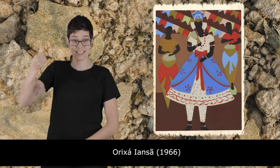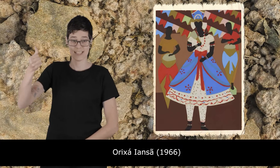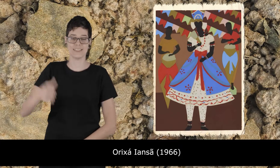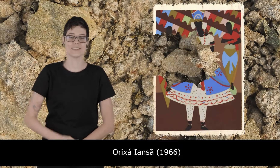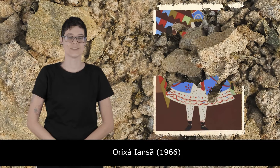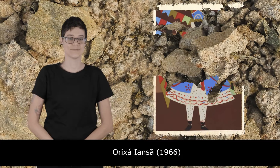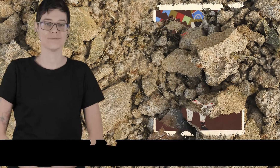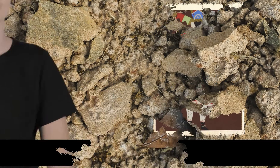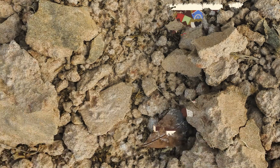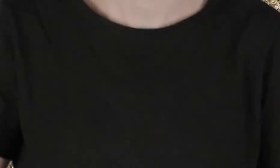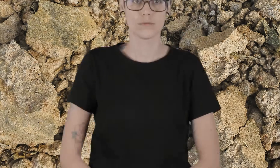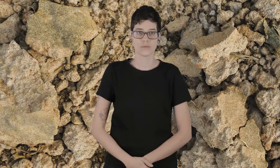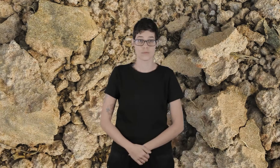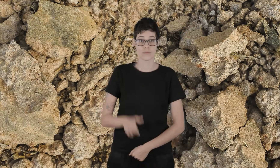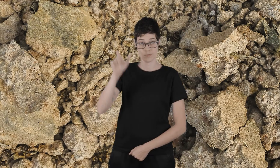1966.